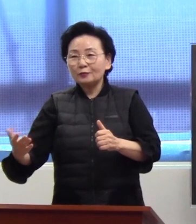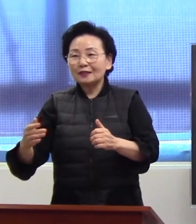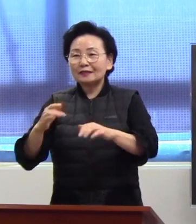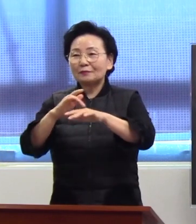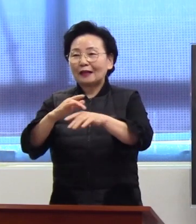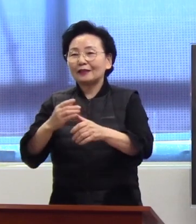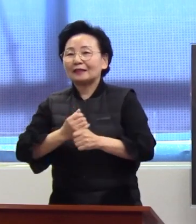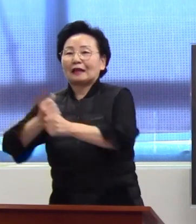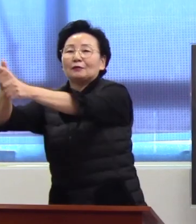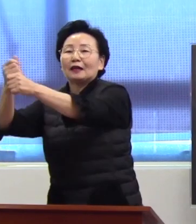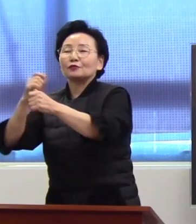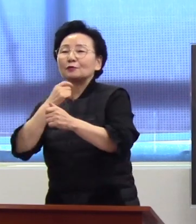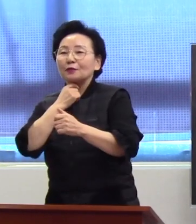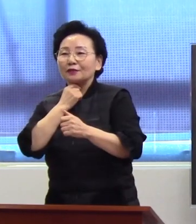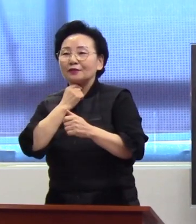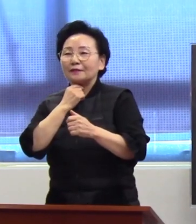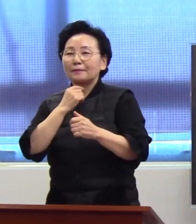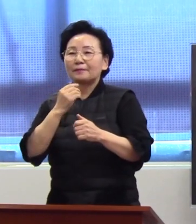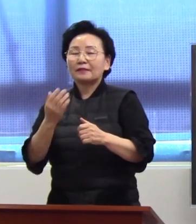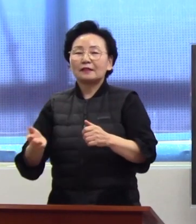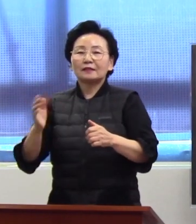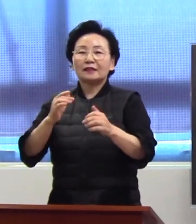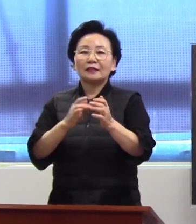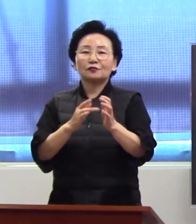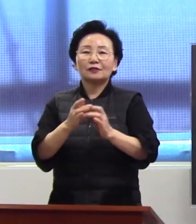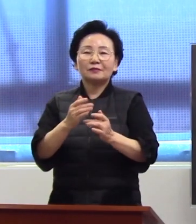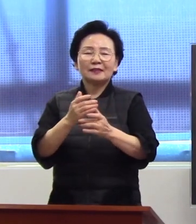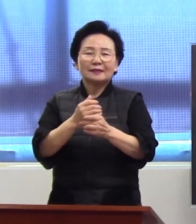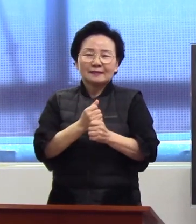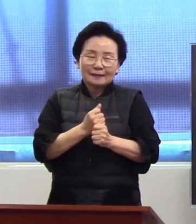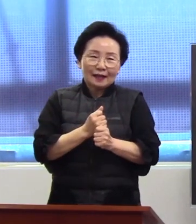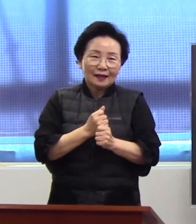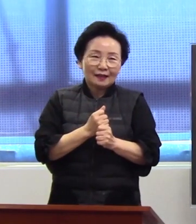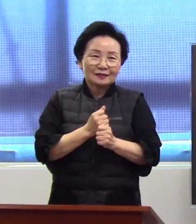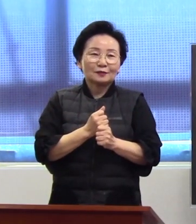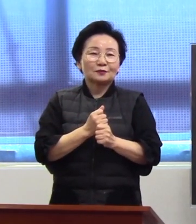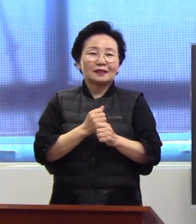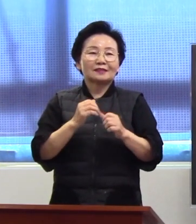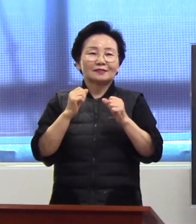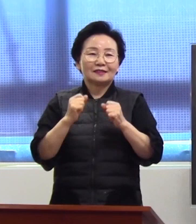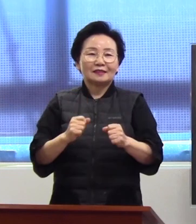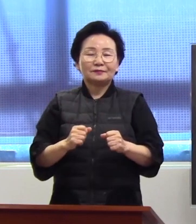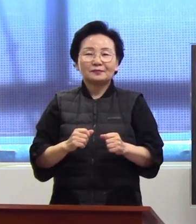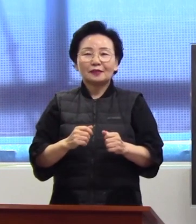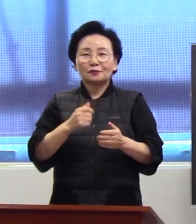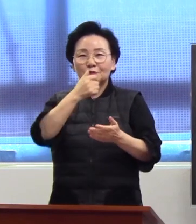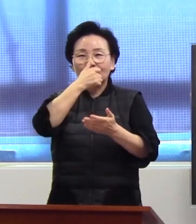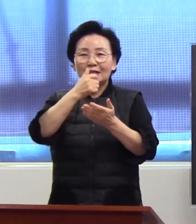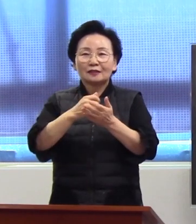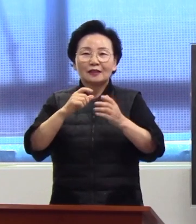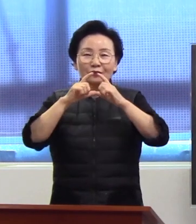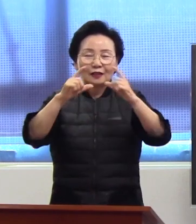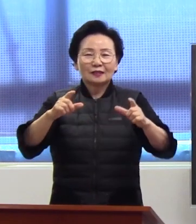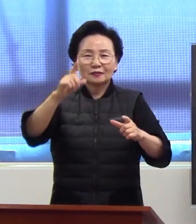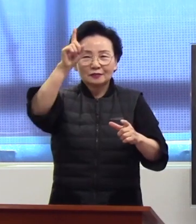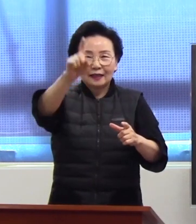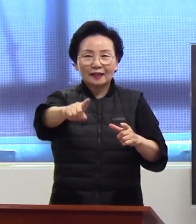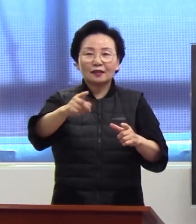놓으면 이제 마귀가 잡아가고 싶어서. 그런데 예수님이 막 잡고 계신 거예요. 그리고 죄 정한 것 하나도